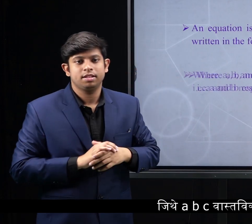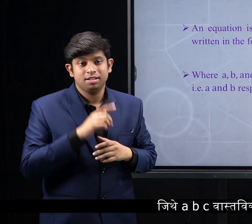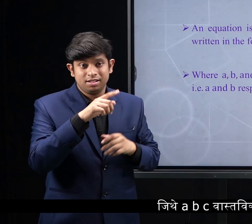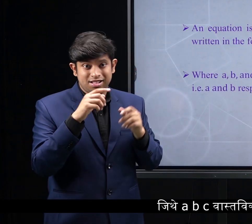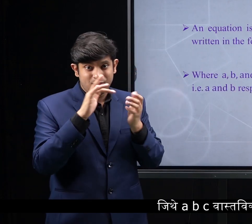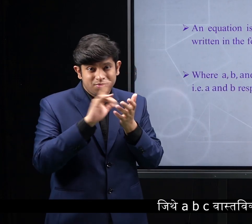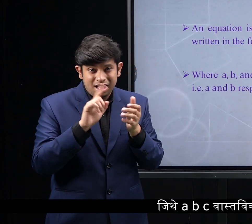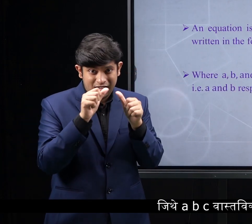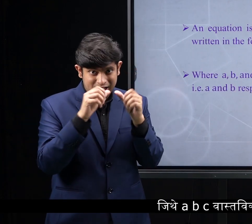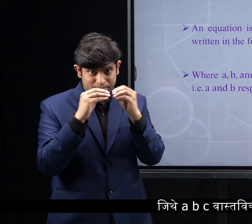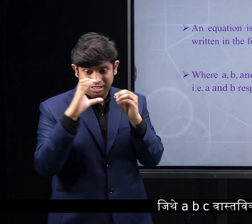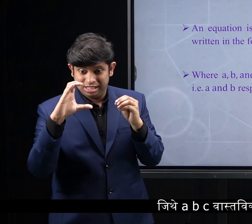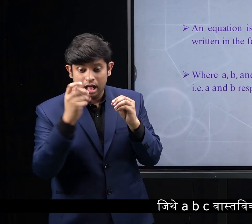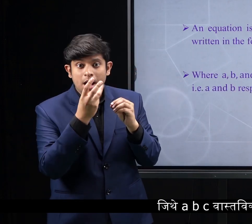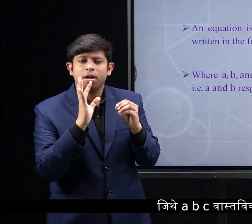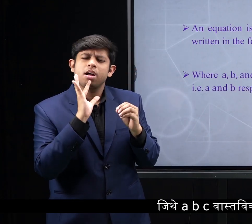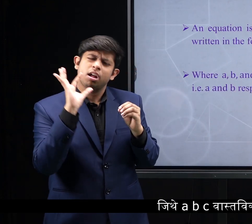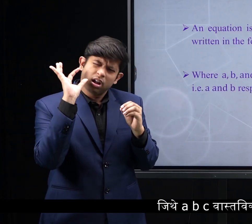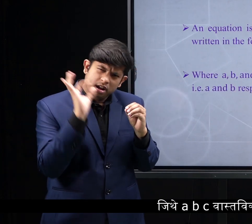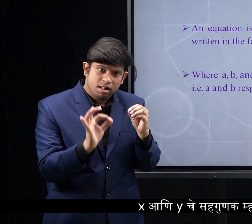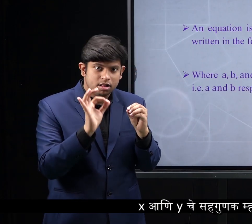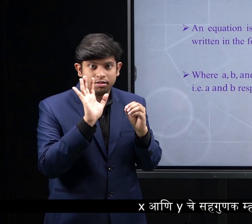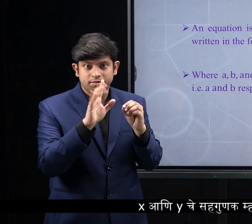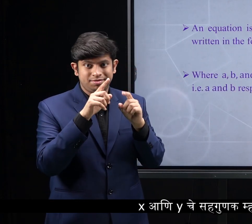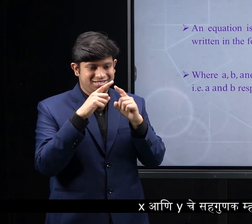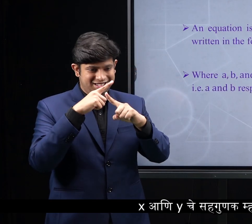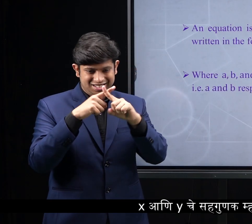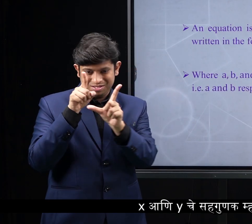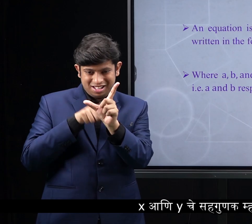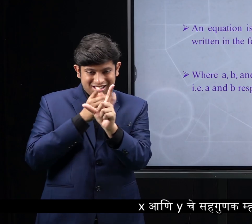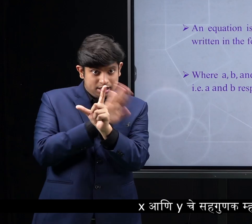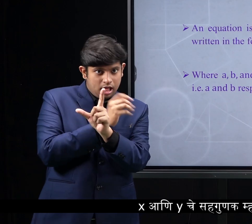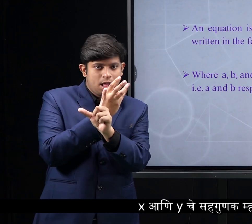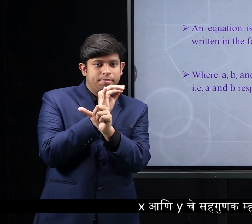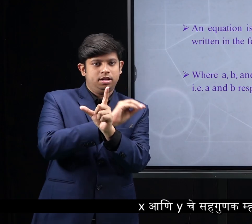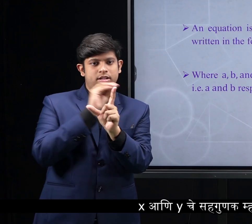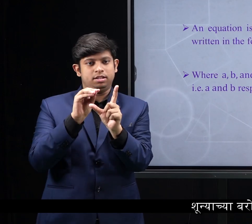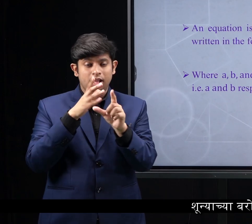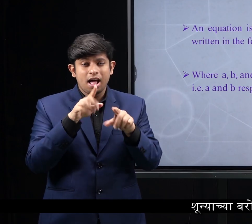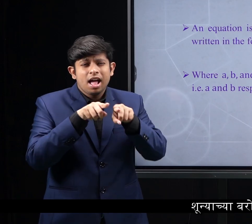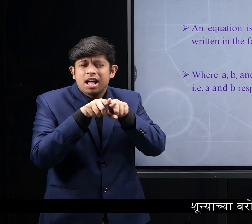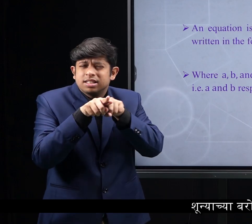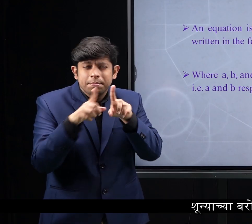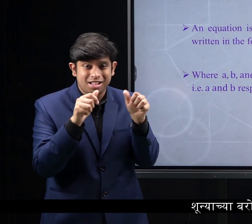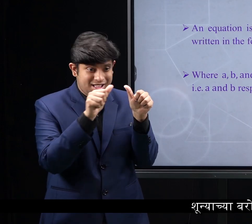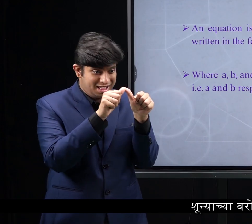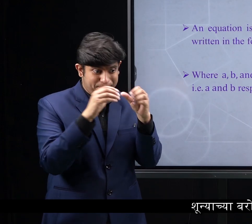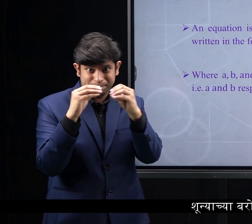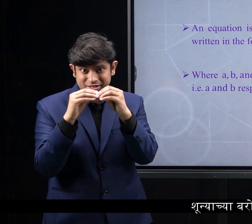तर वास्तविक संख्या कोठे आहेत आणि अनुक्रमे इंटू आणि y च्या